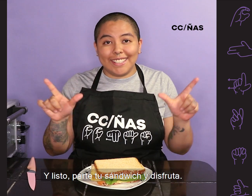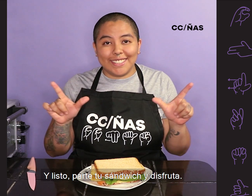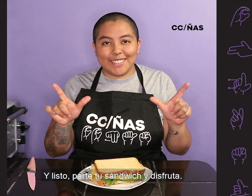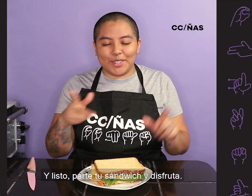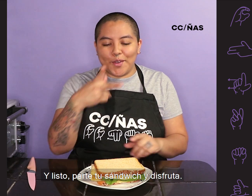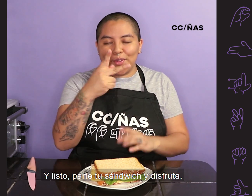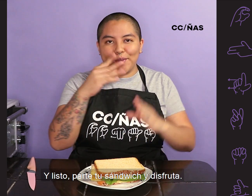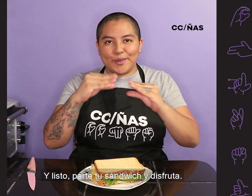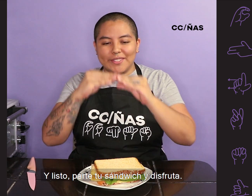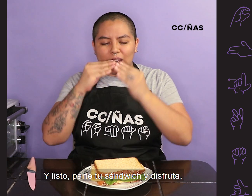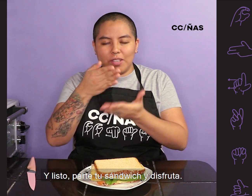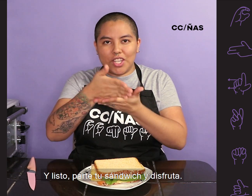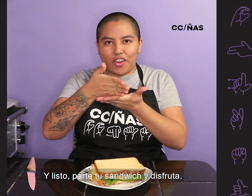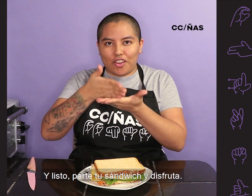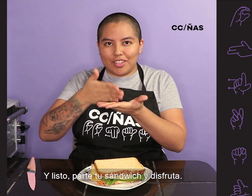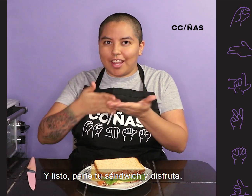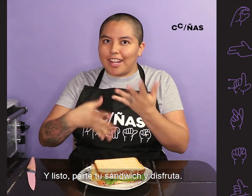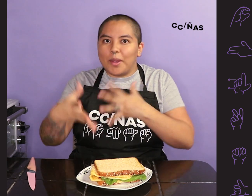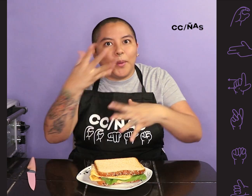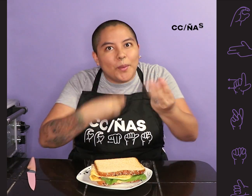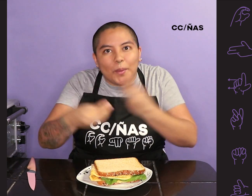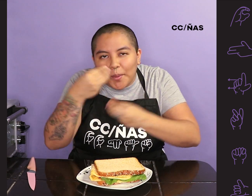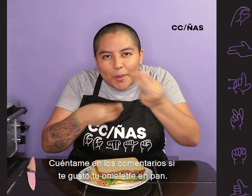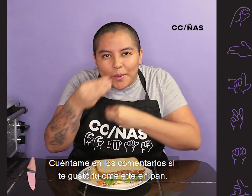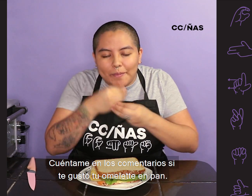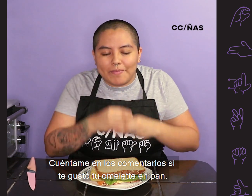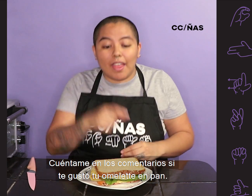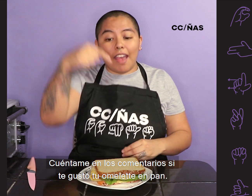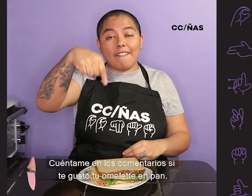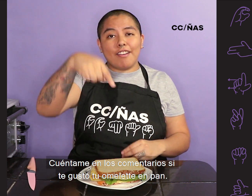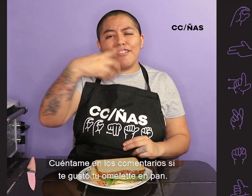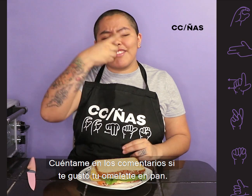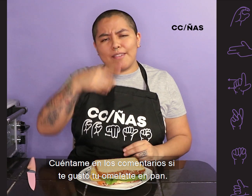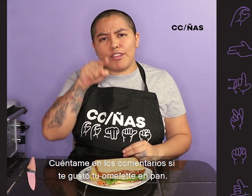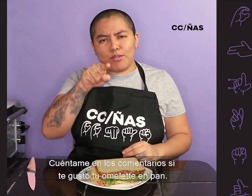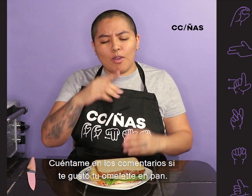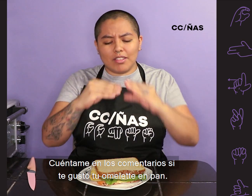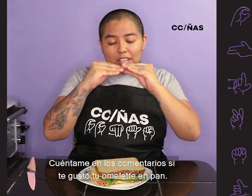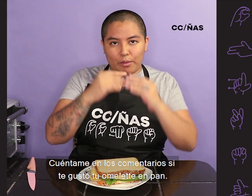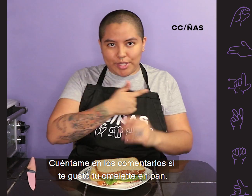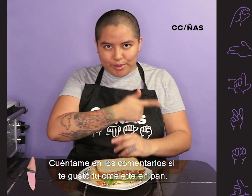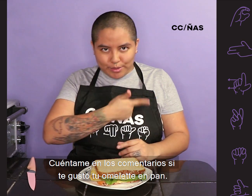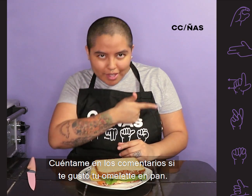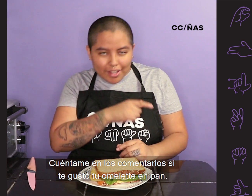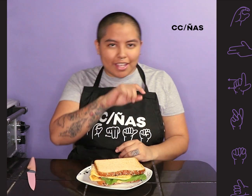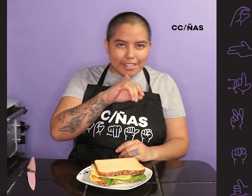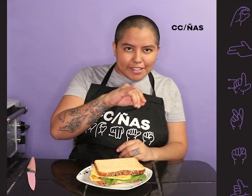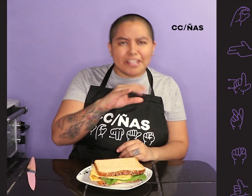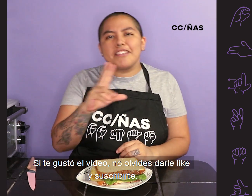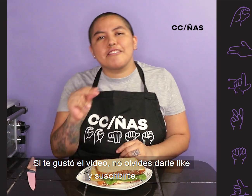Y listo. Parte tu sándwich y disfruta. Cuéntame en los comentarios si te gustó tu omelette en pan. Si te